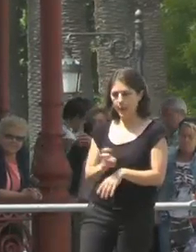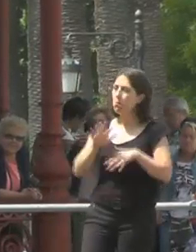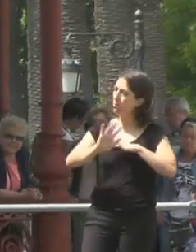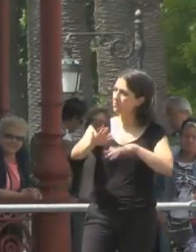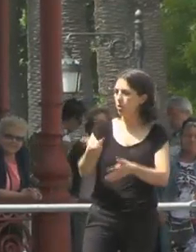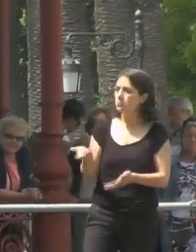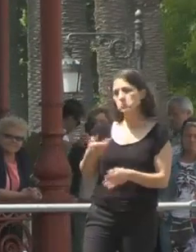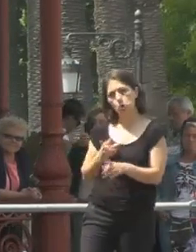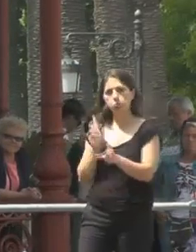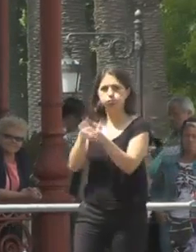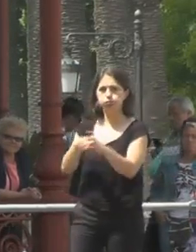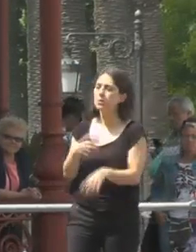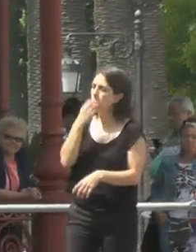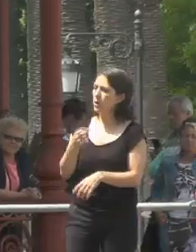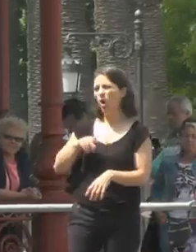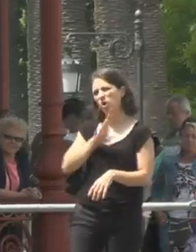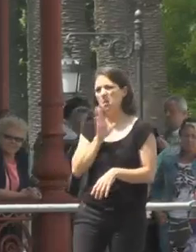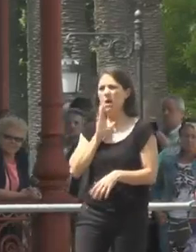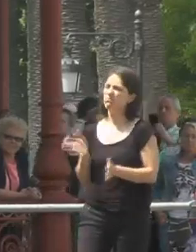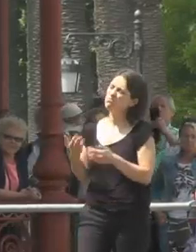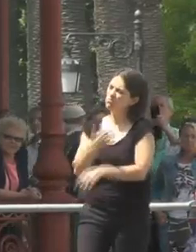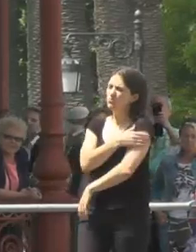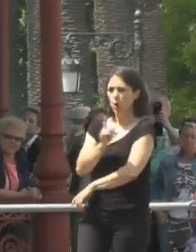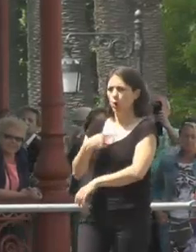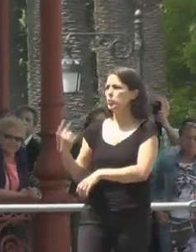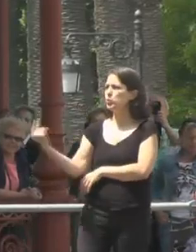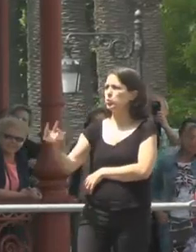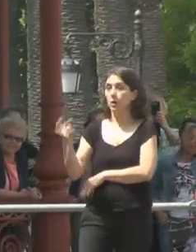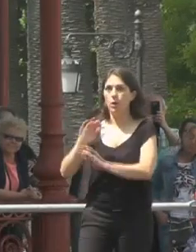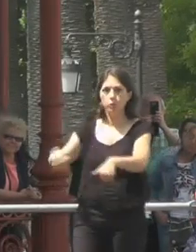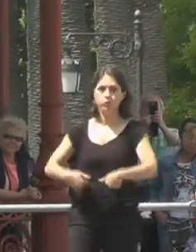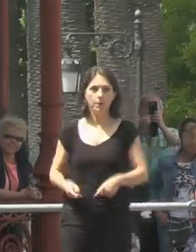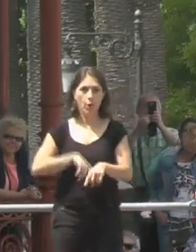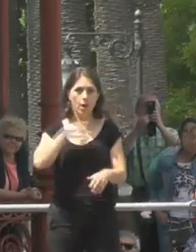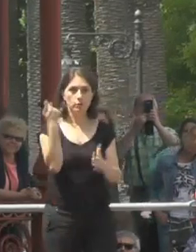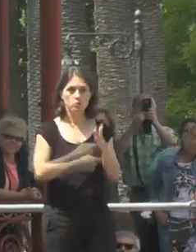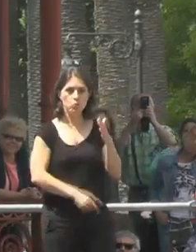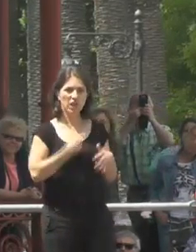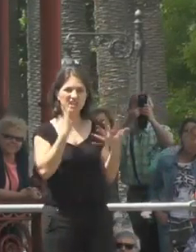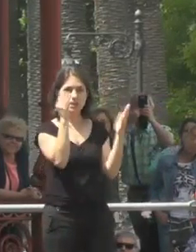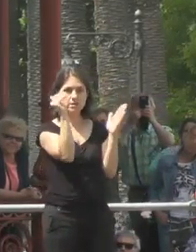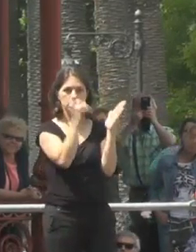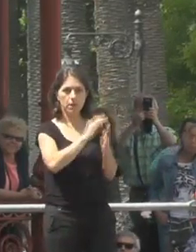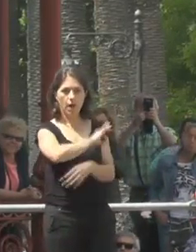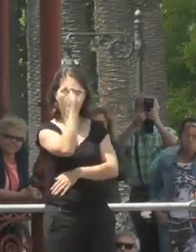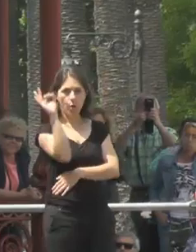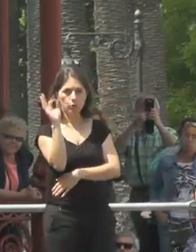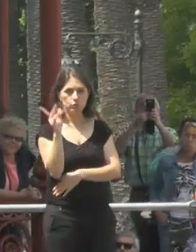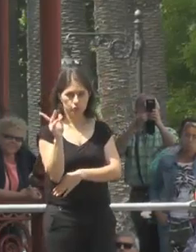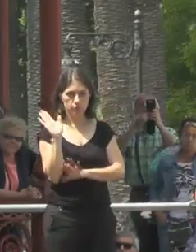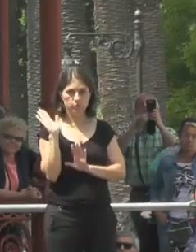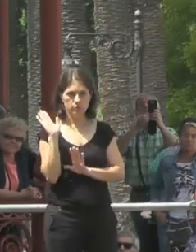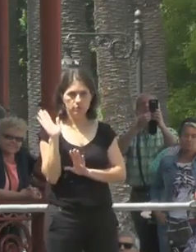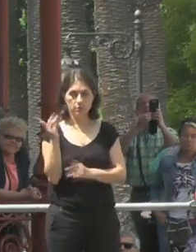muy bien, hijo, hoy la mamá no te acompaña, ve tú solo. Y vuelve el nene con una multa de 6.000 euros en el bolsillo.